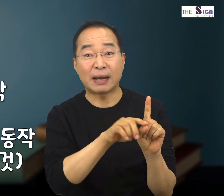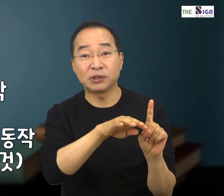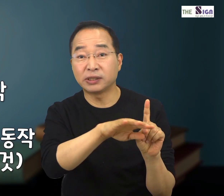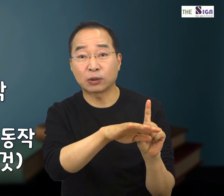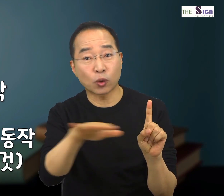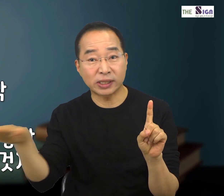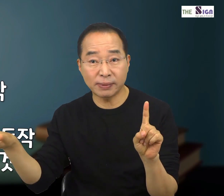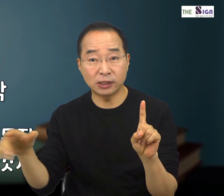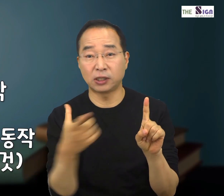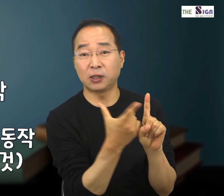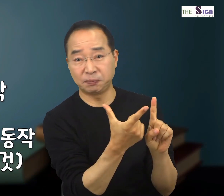나머지를 다 똑같이 만들어.